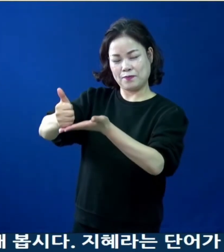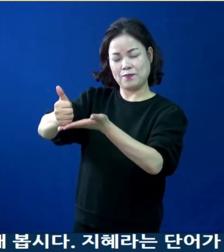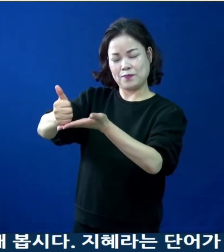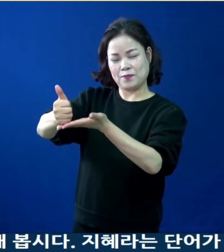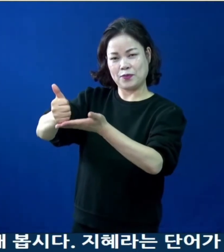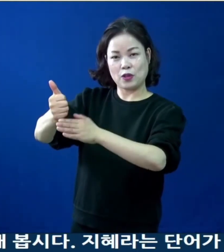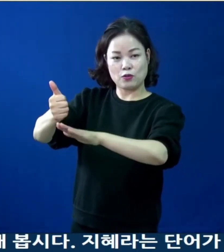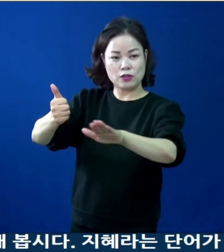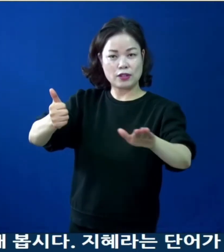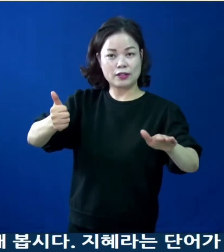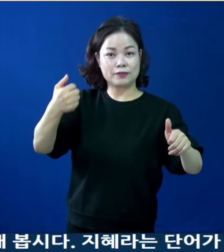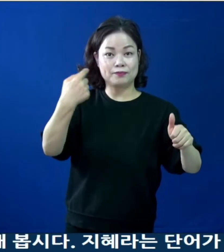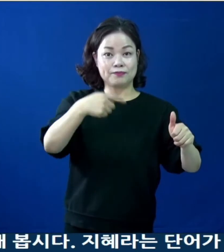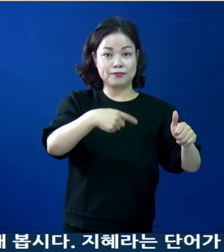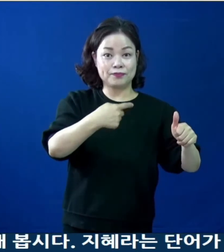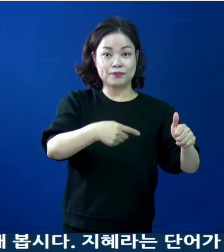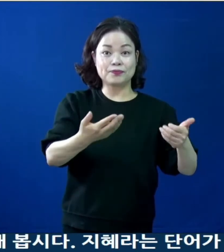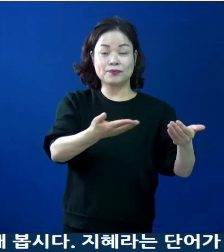우리에게 가르쳐 줍니다.